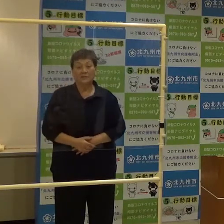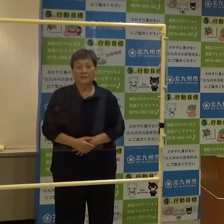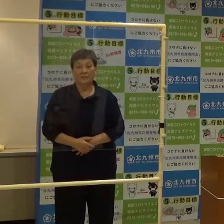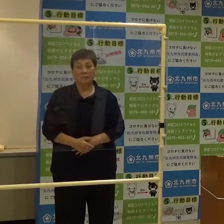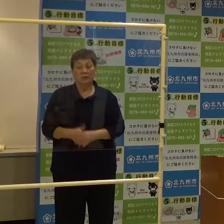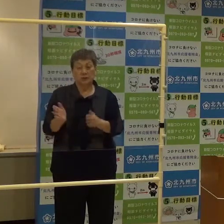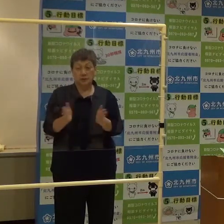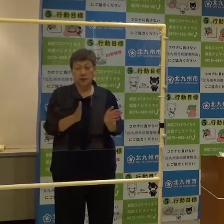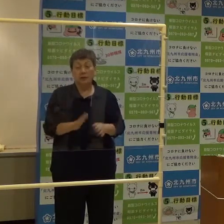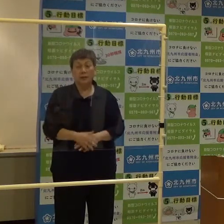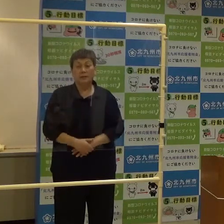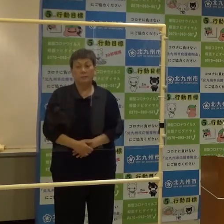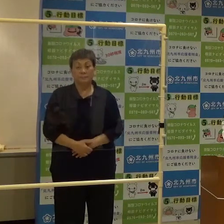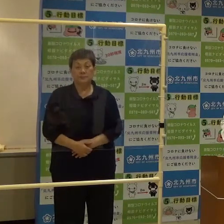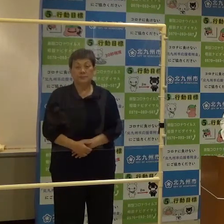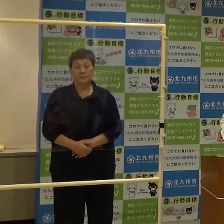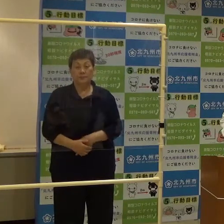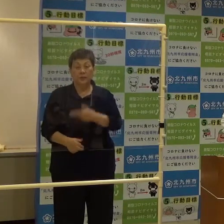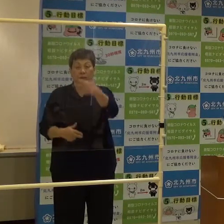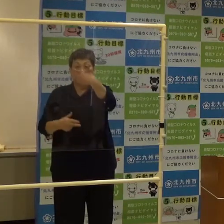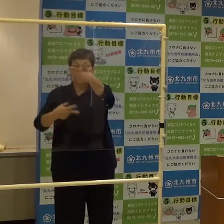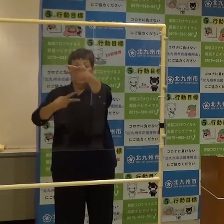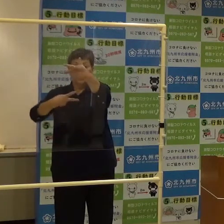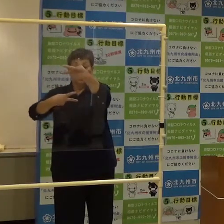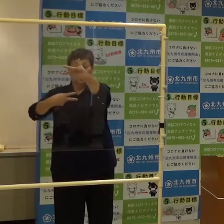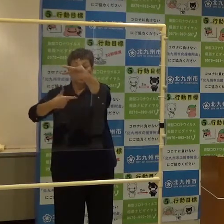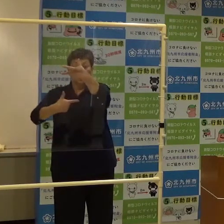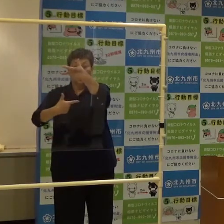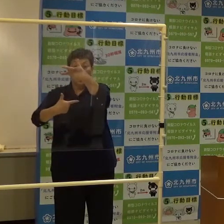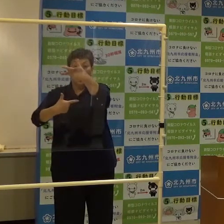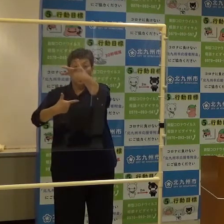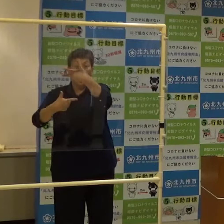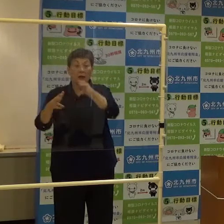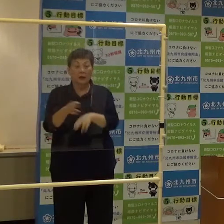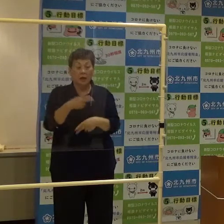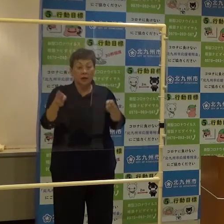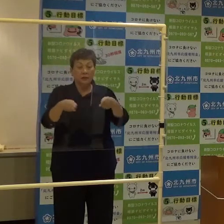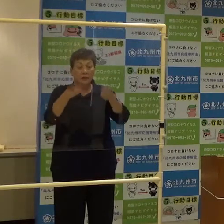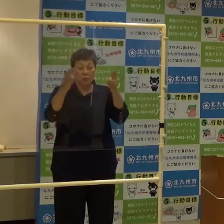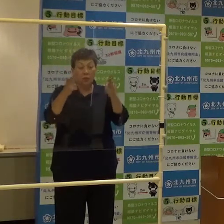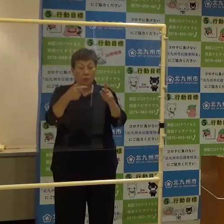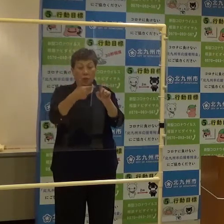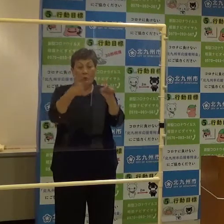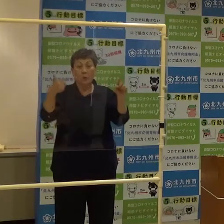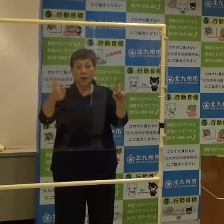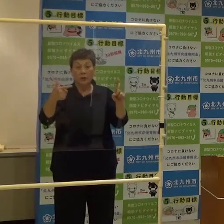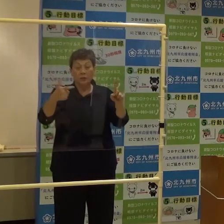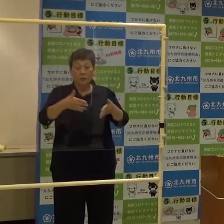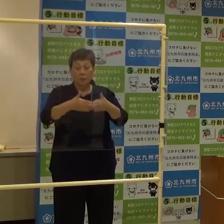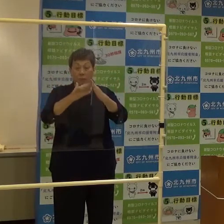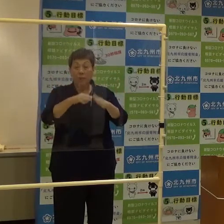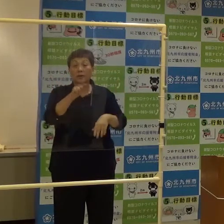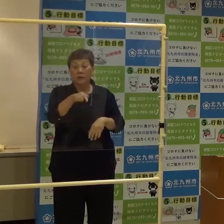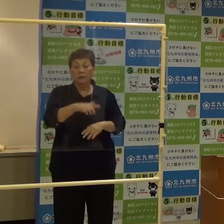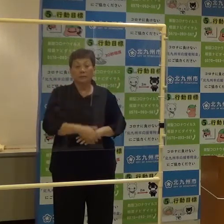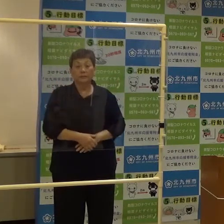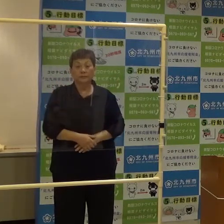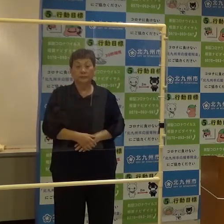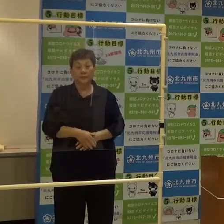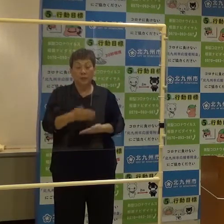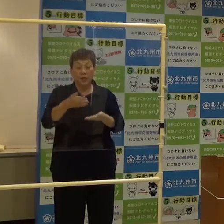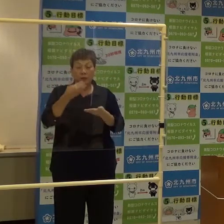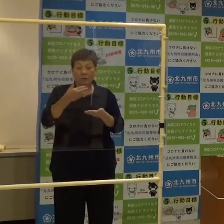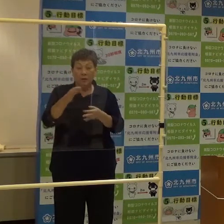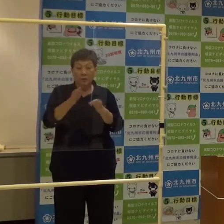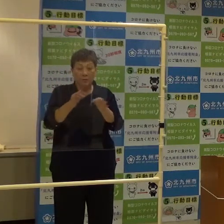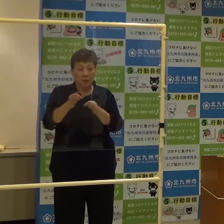さて、7月6日から専用サイトを開設いたします。飲食店の